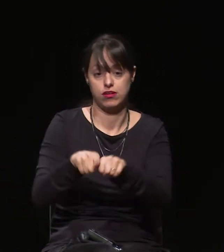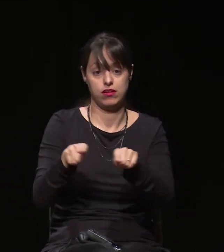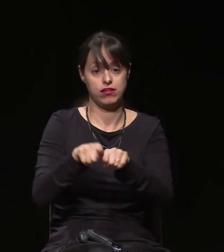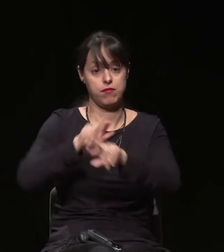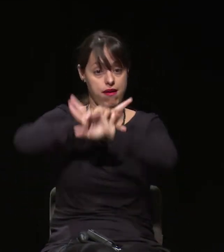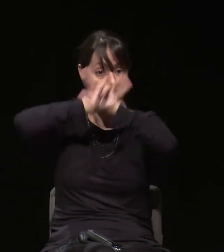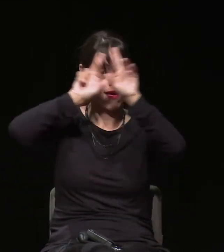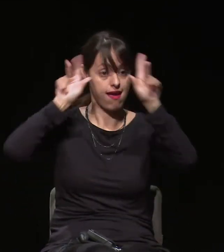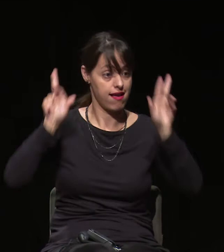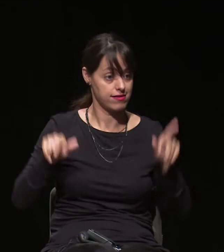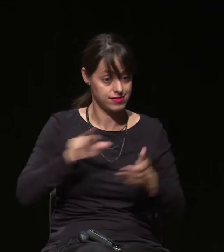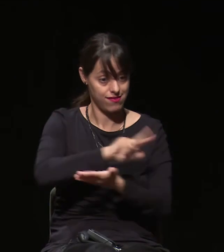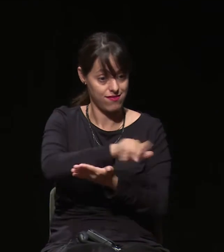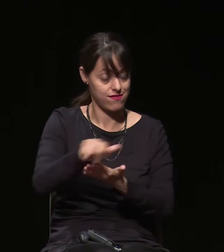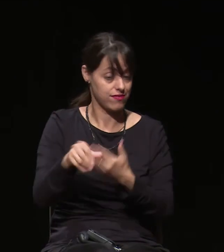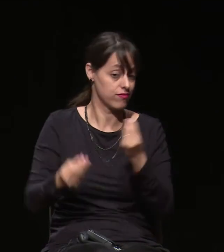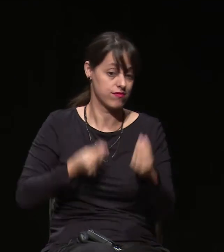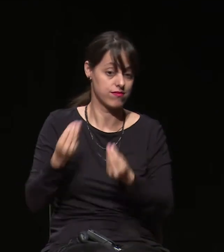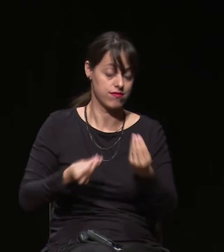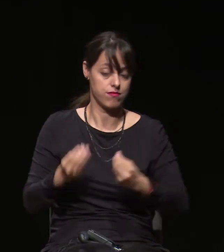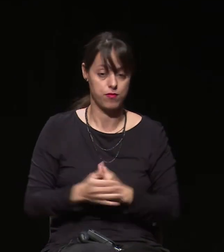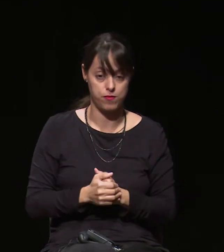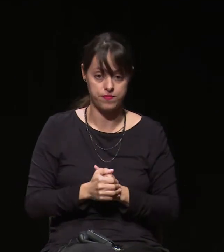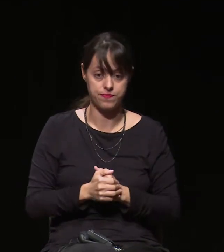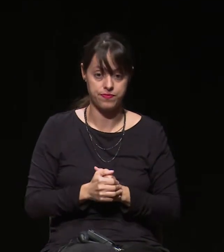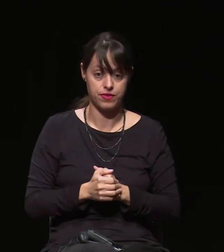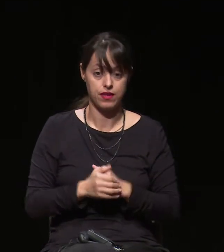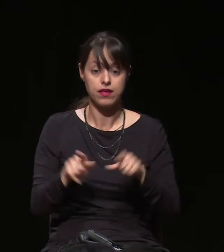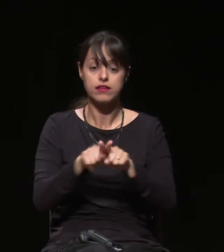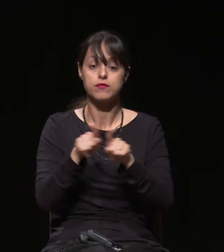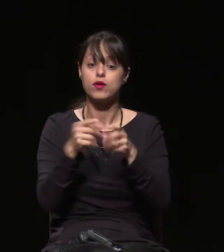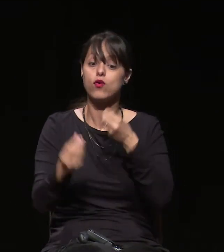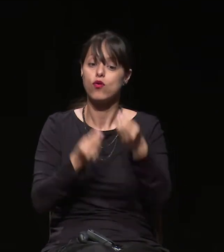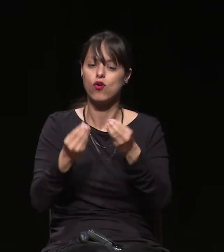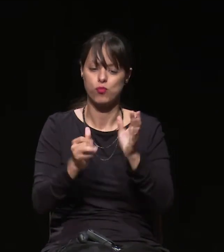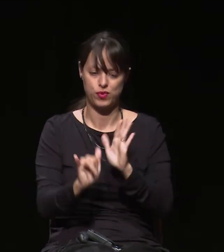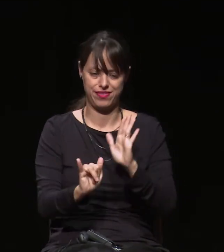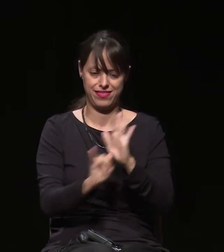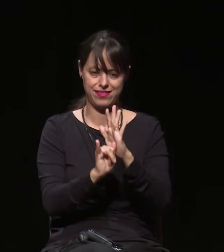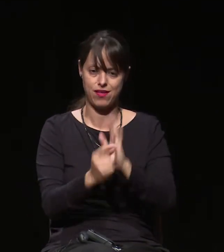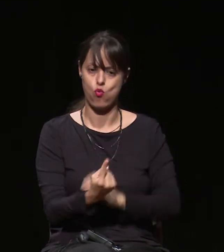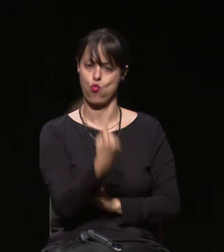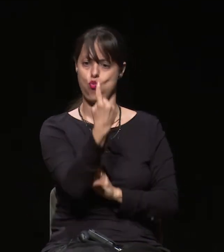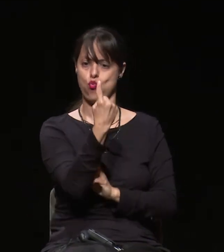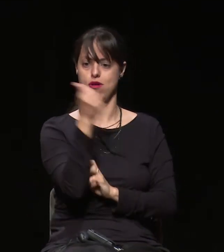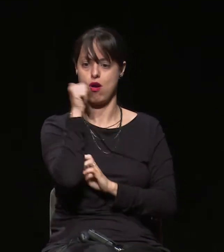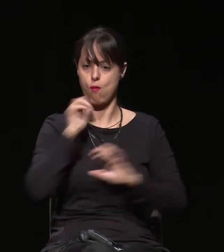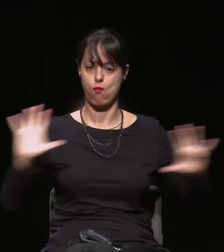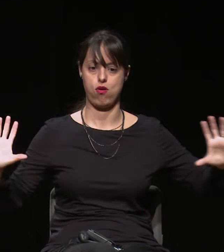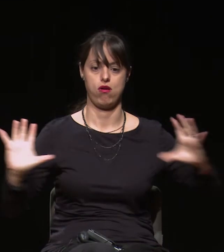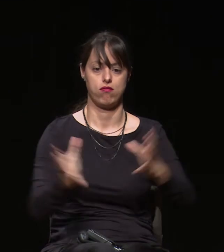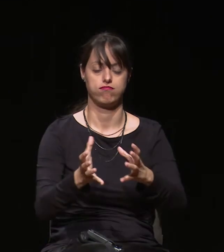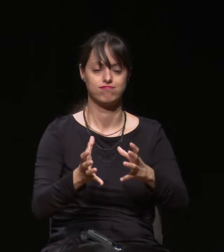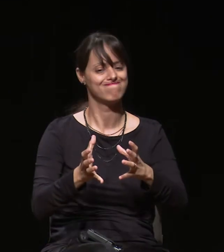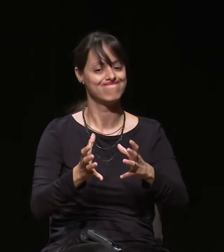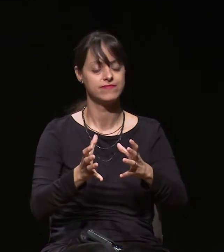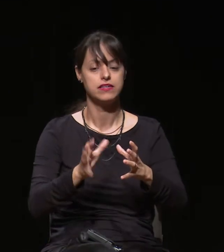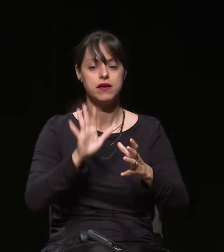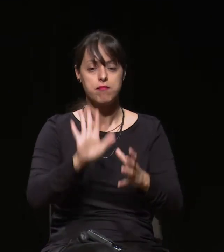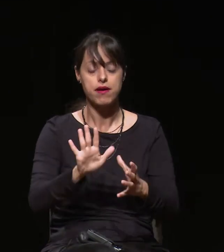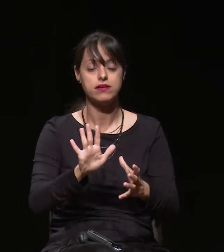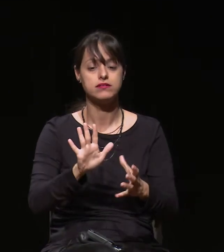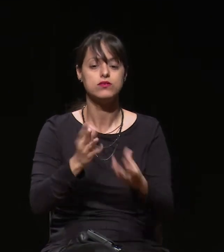e raciais. Em que medida a ideia de uma identidade única que se sobrepõe às demais se sustenta